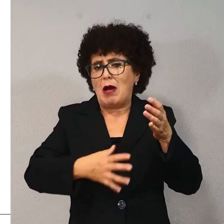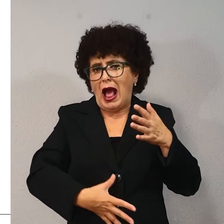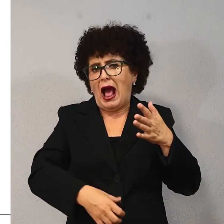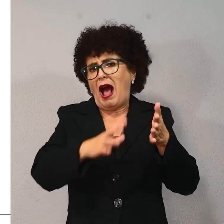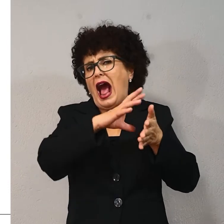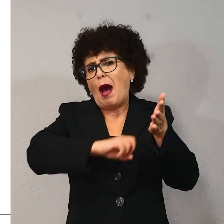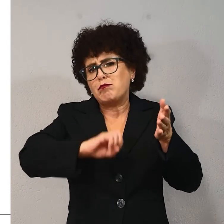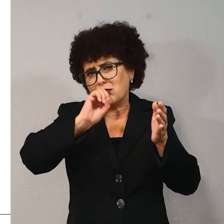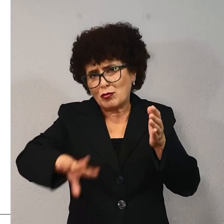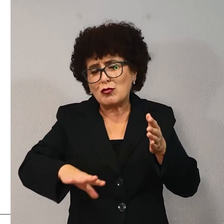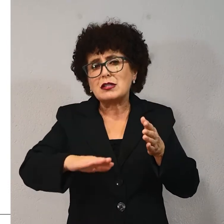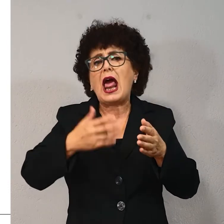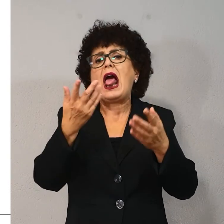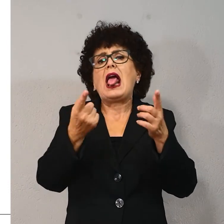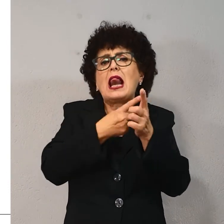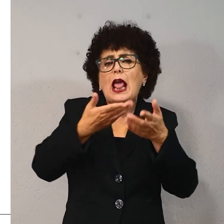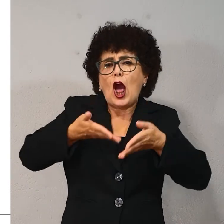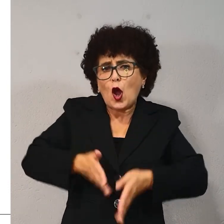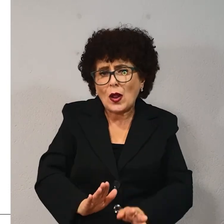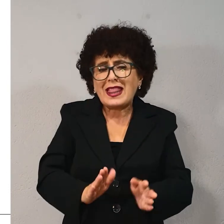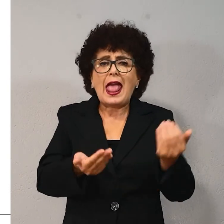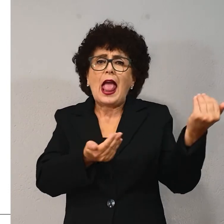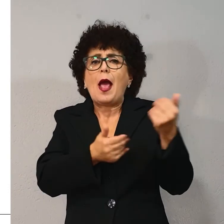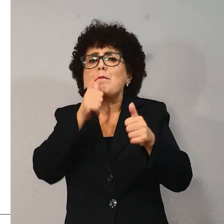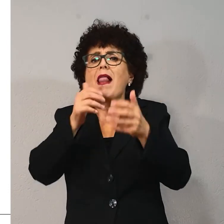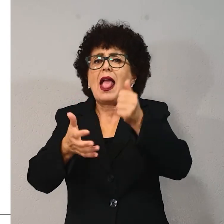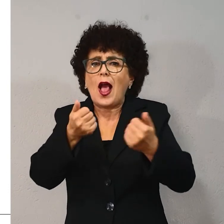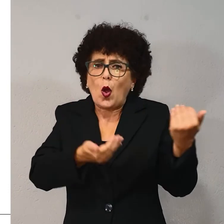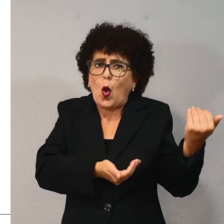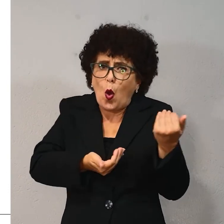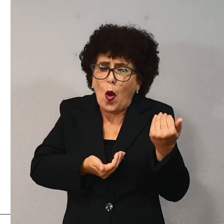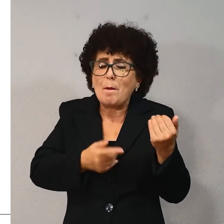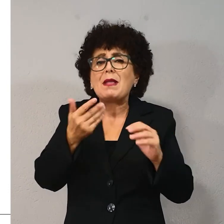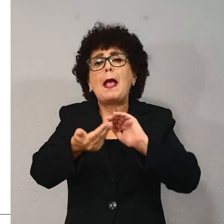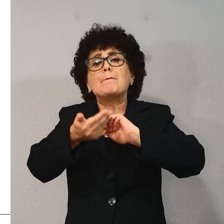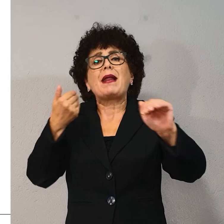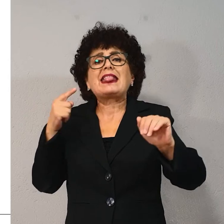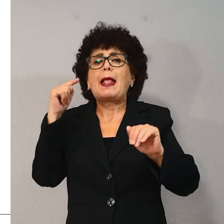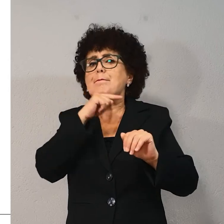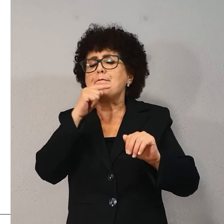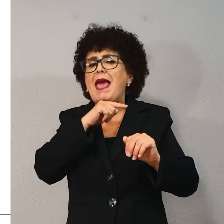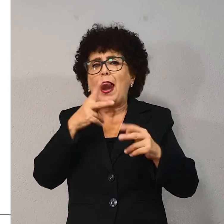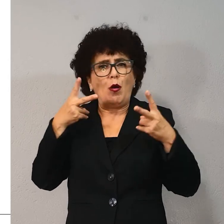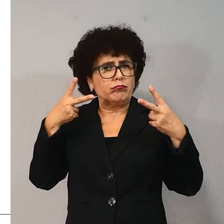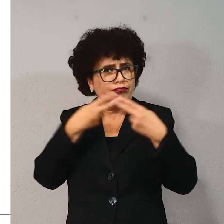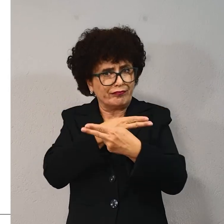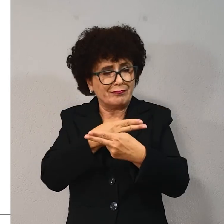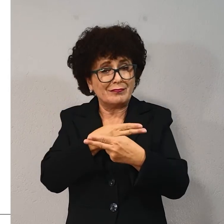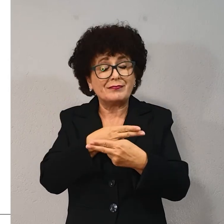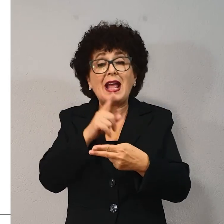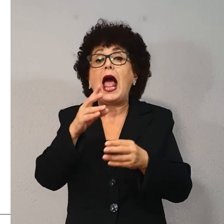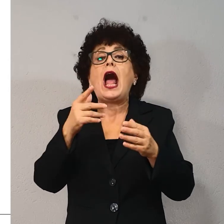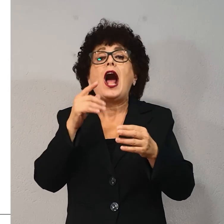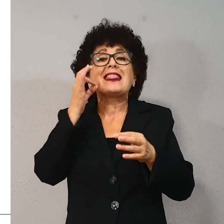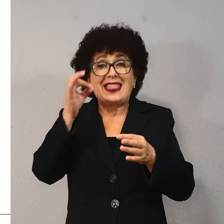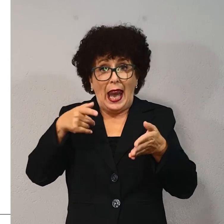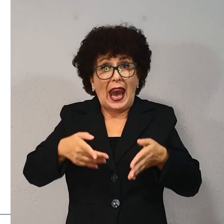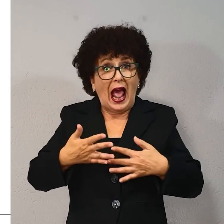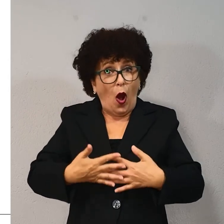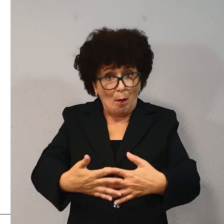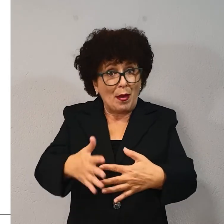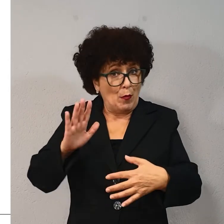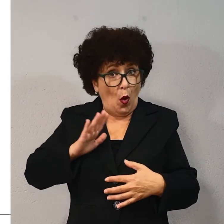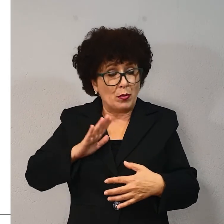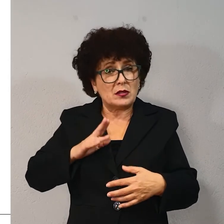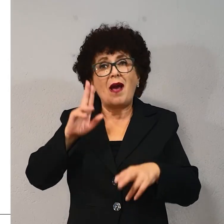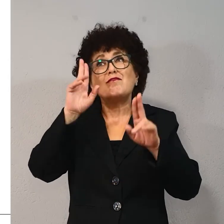породување, за време на доење или во период пред менопаузата. Врз плодните денови можат да влијат